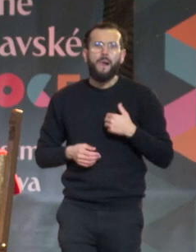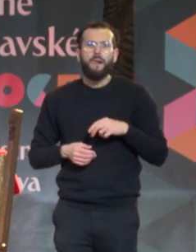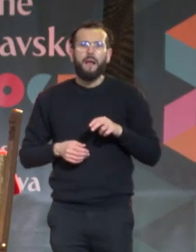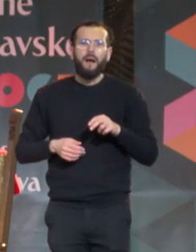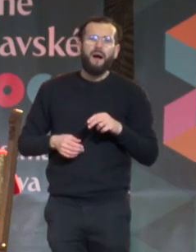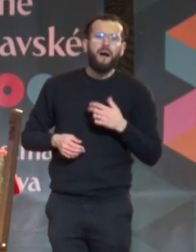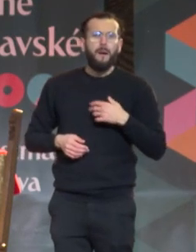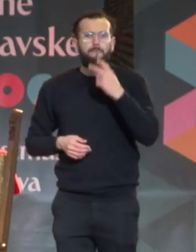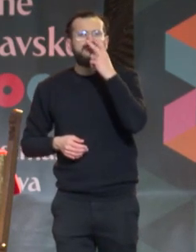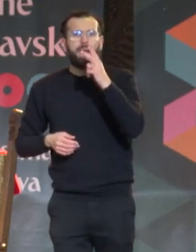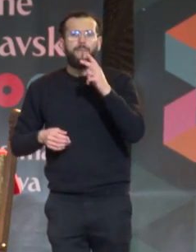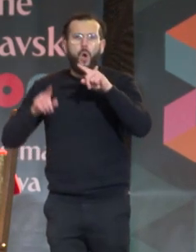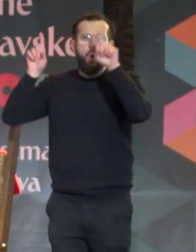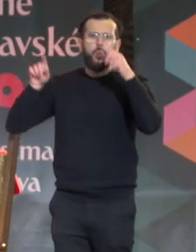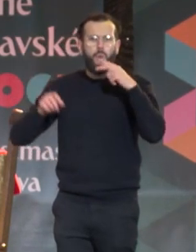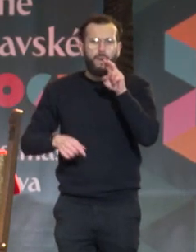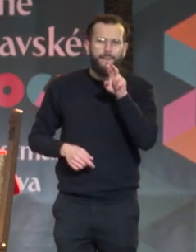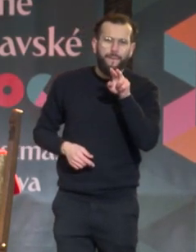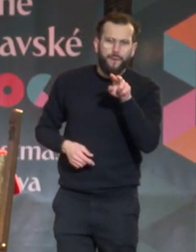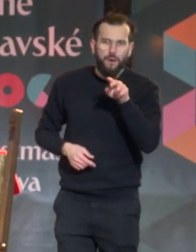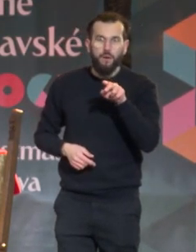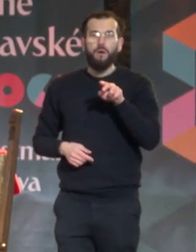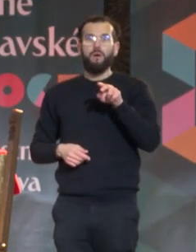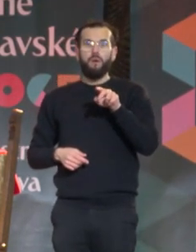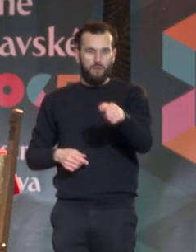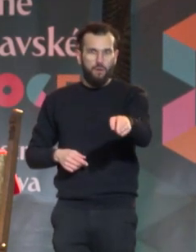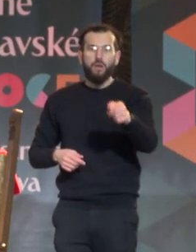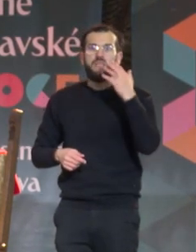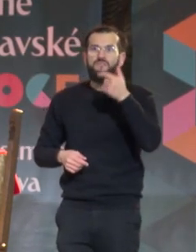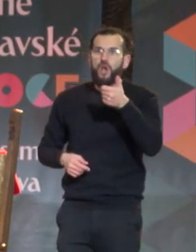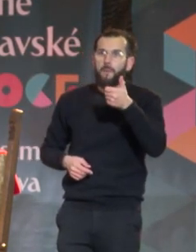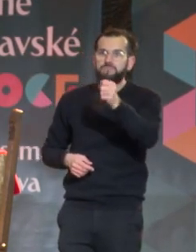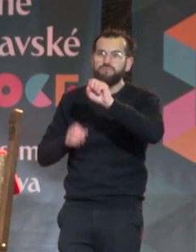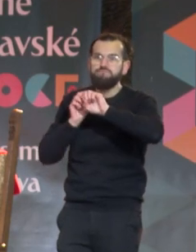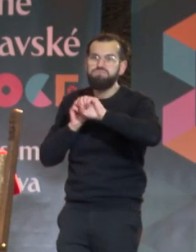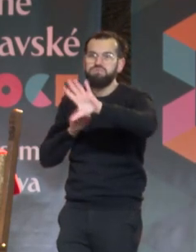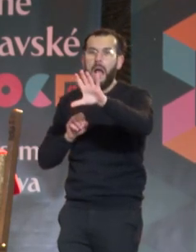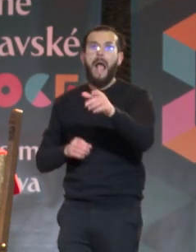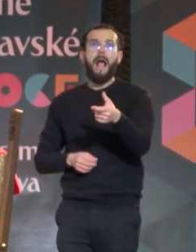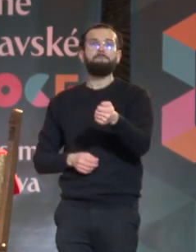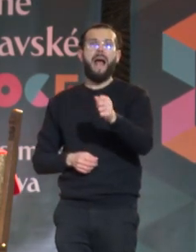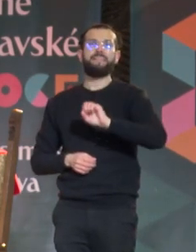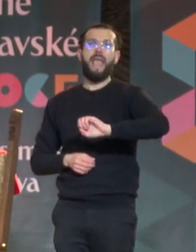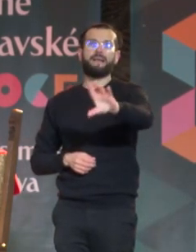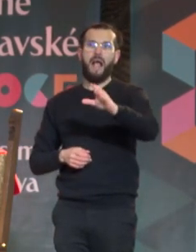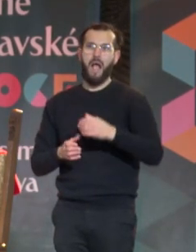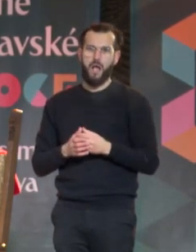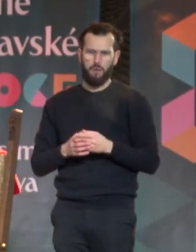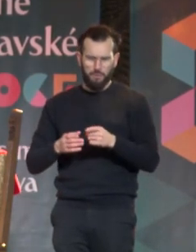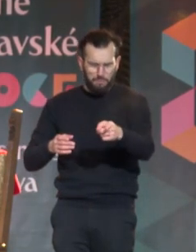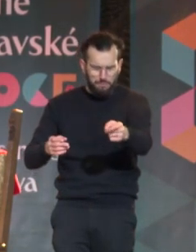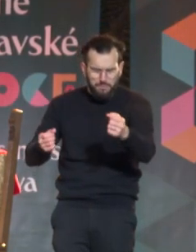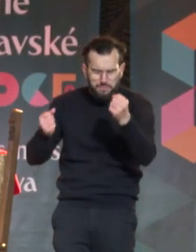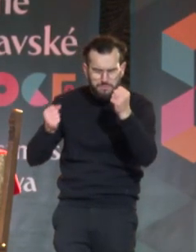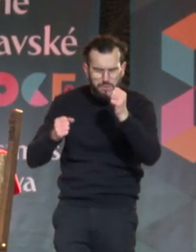na to lepšie pozrel. A naraz sa to rozsvieti. Jasné, je to baterka. Asi poriadne